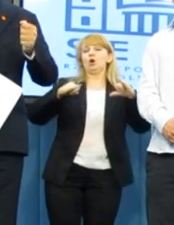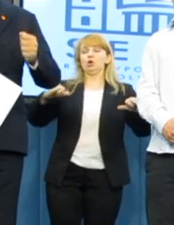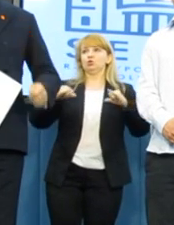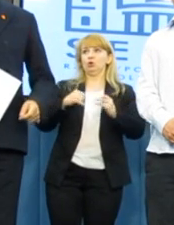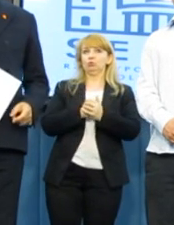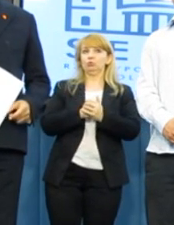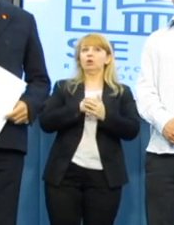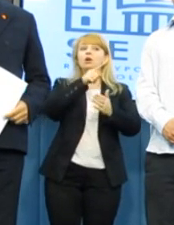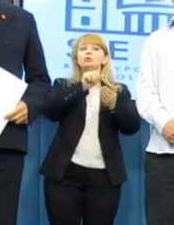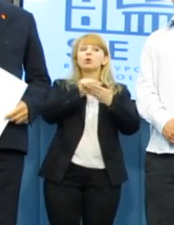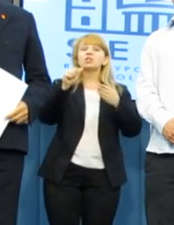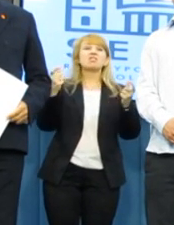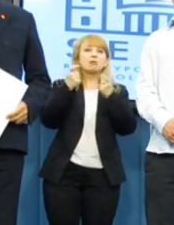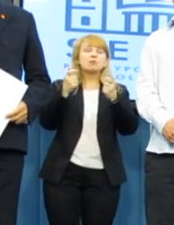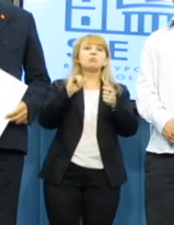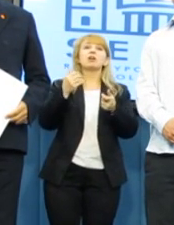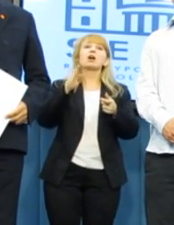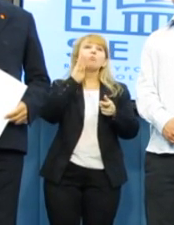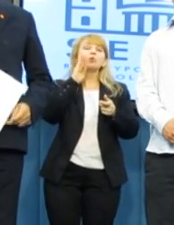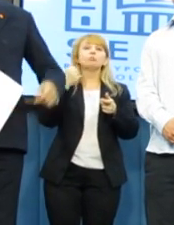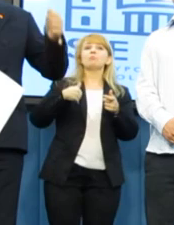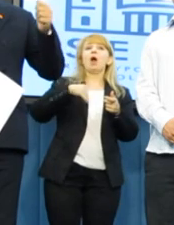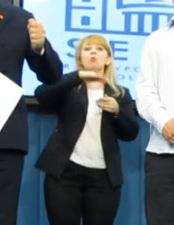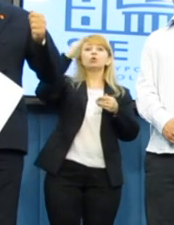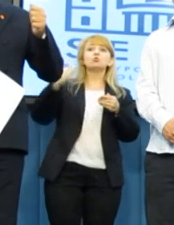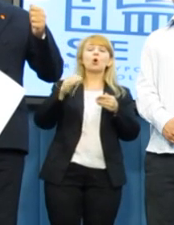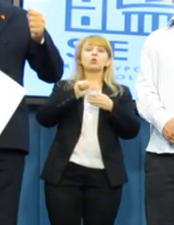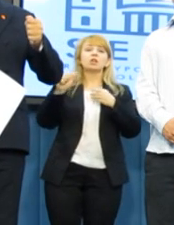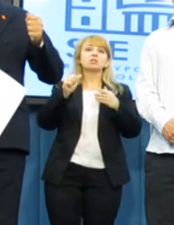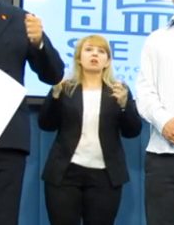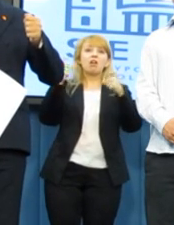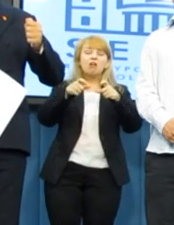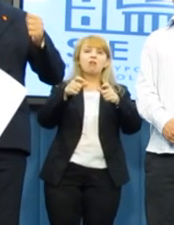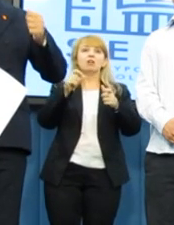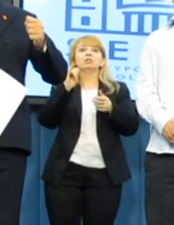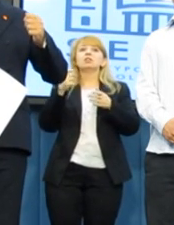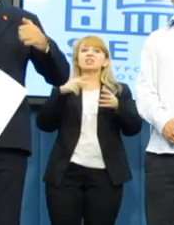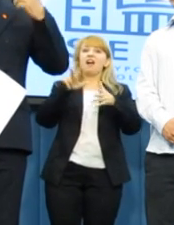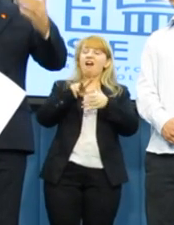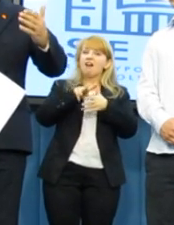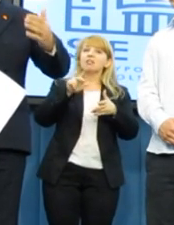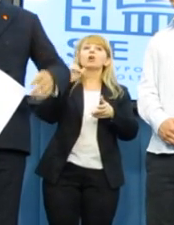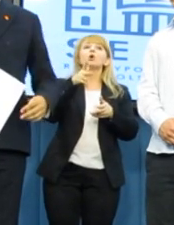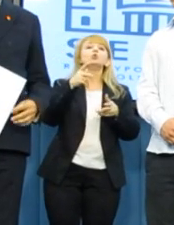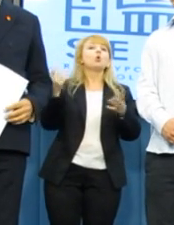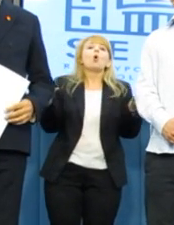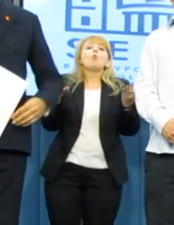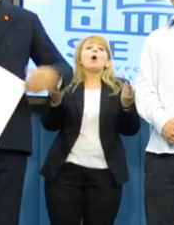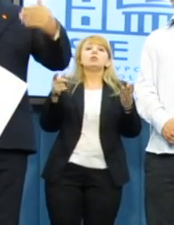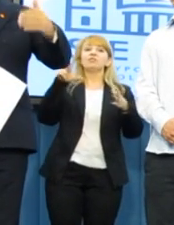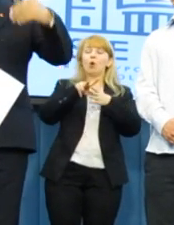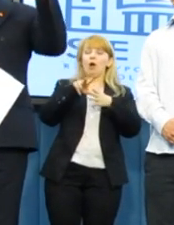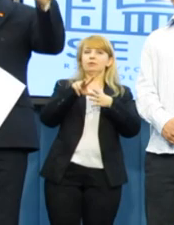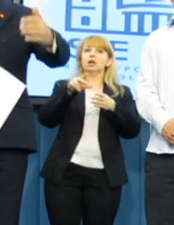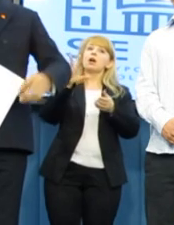jak przypadki rasizmu w Białymstoku czy na Podlasiu. One się zatrzymają w ten sposób, że się atakuje tych, których najłatwiej zaatakować,